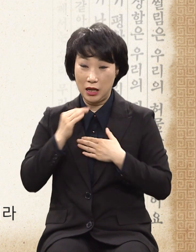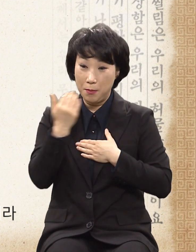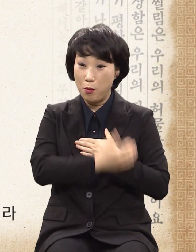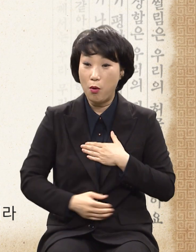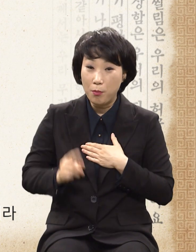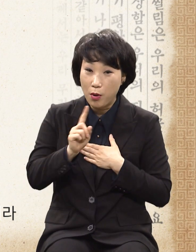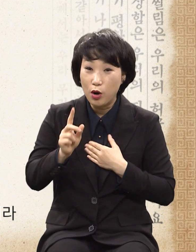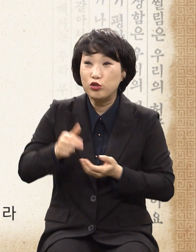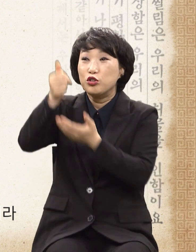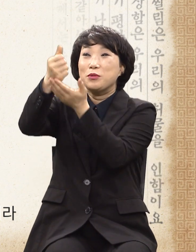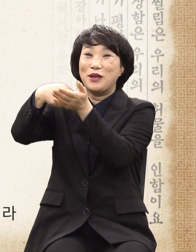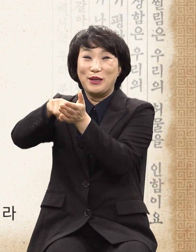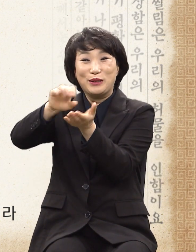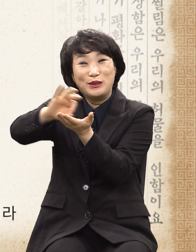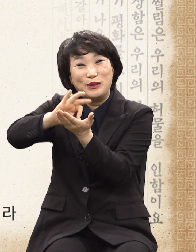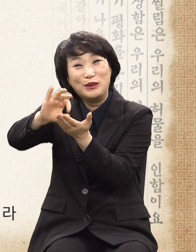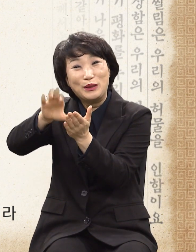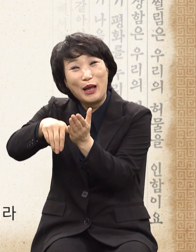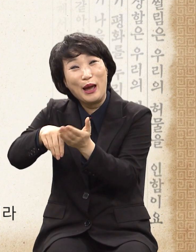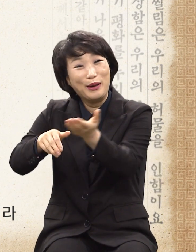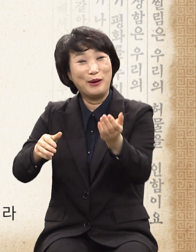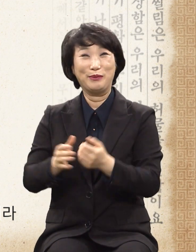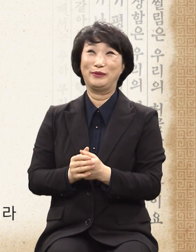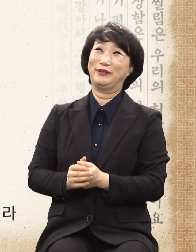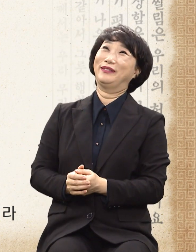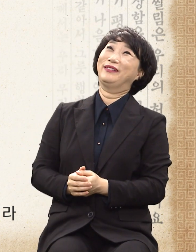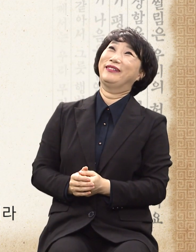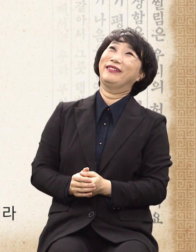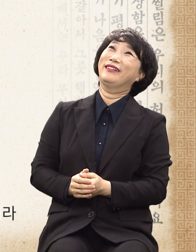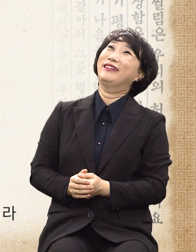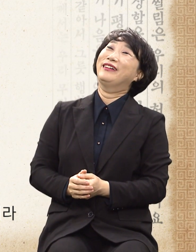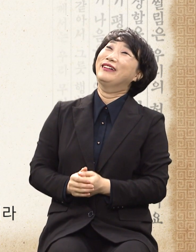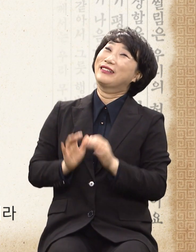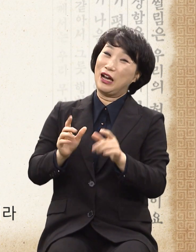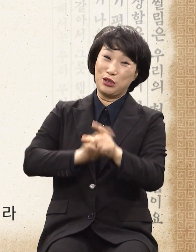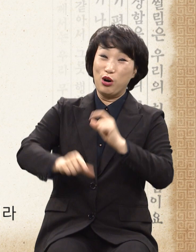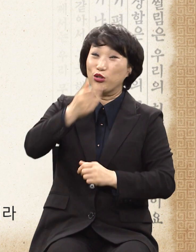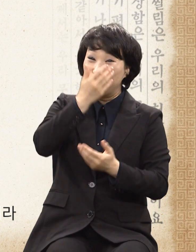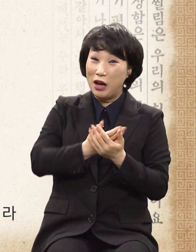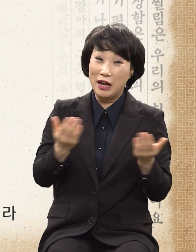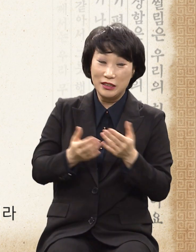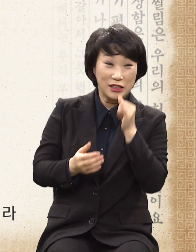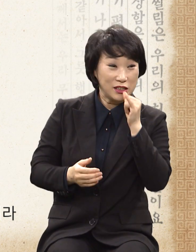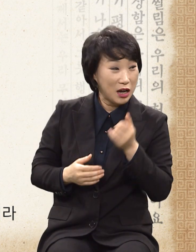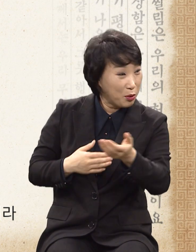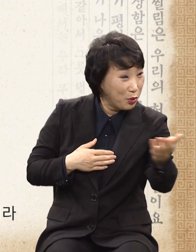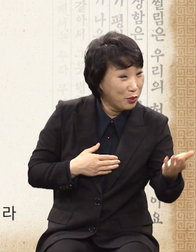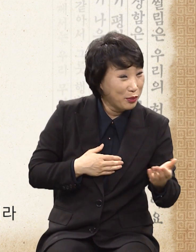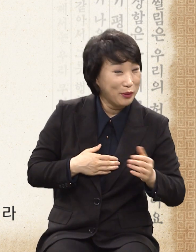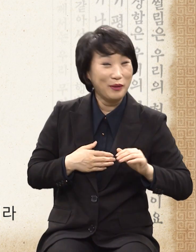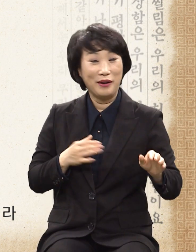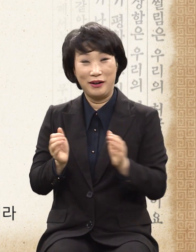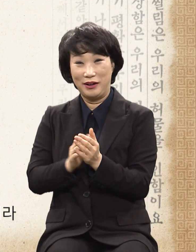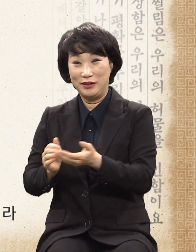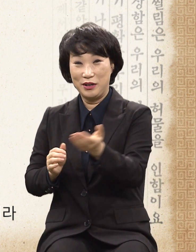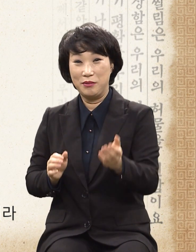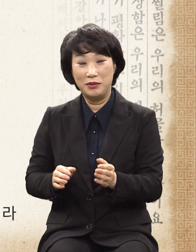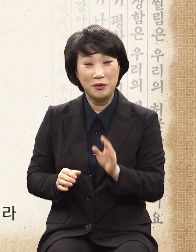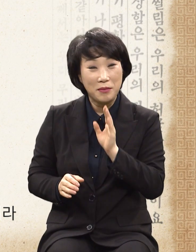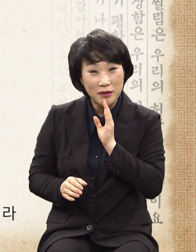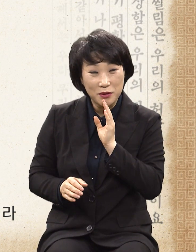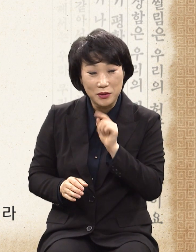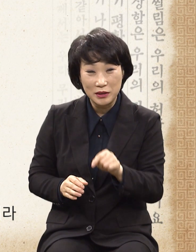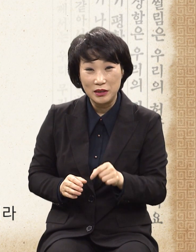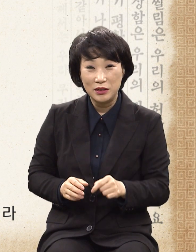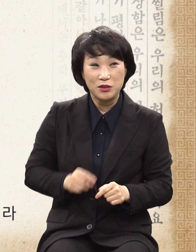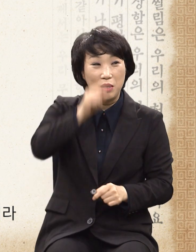주를 위해 사용할 때 얼마나 그보다 더 값진 일을 생산하는 것이